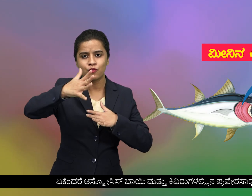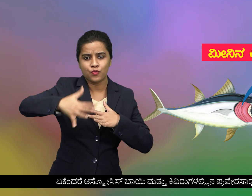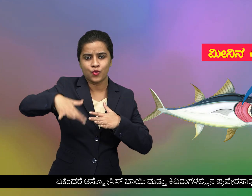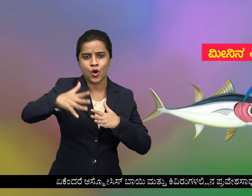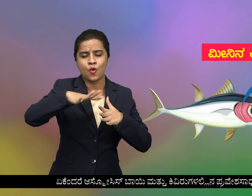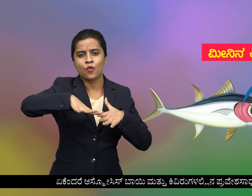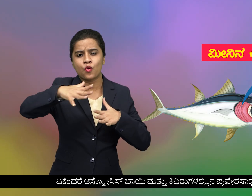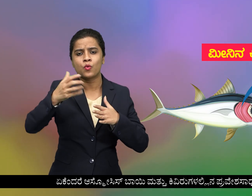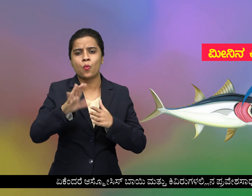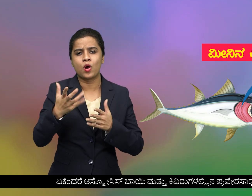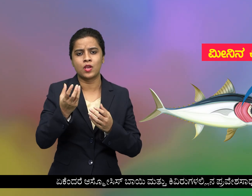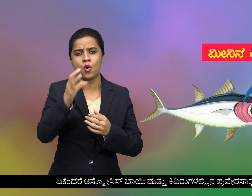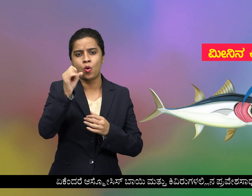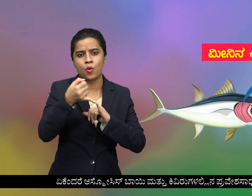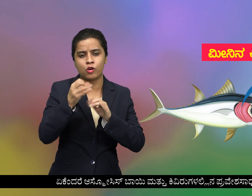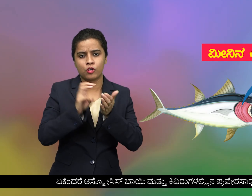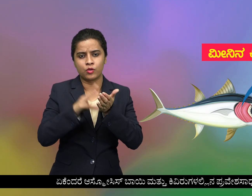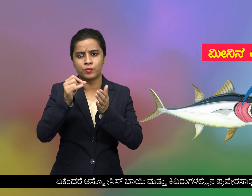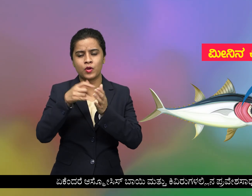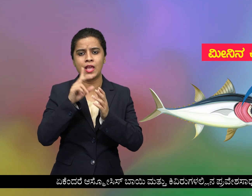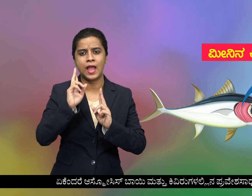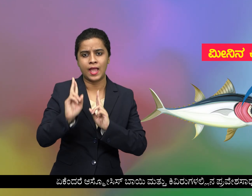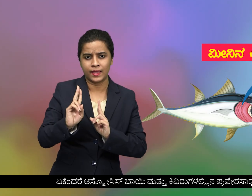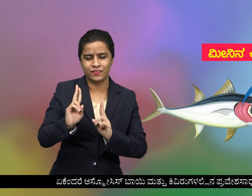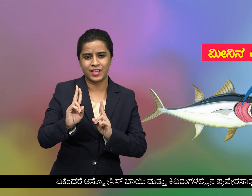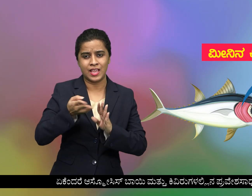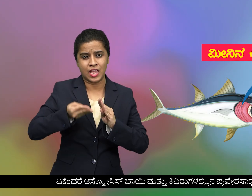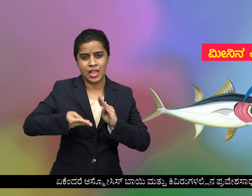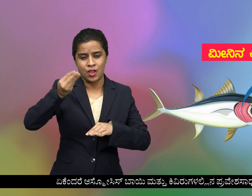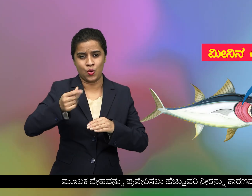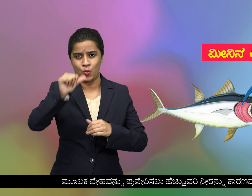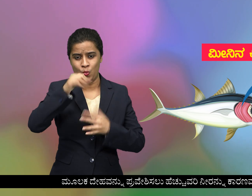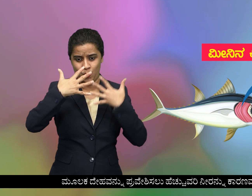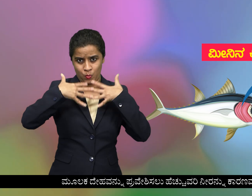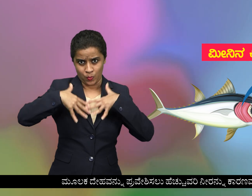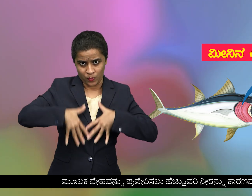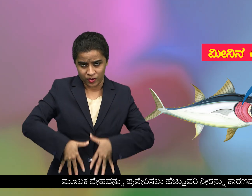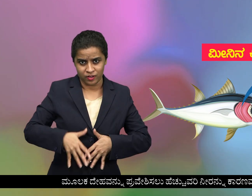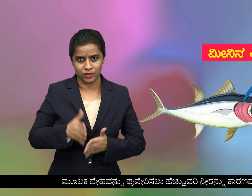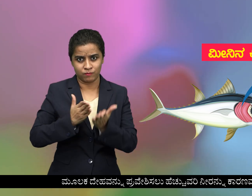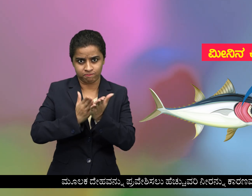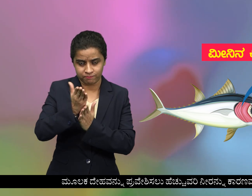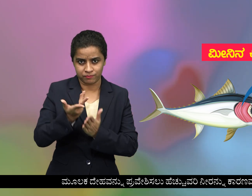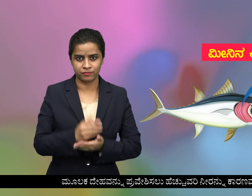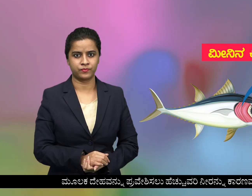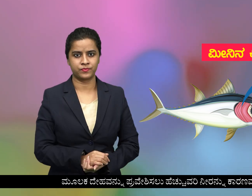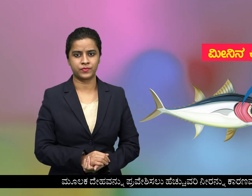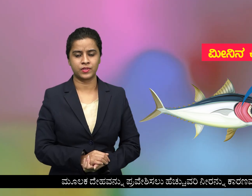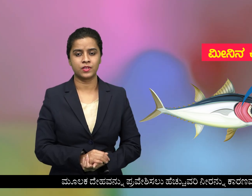ಏಕೆಂದರೆ ಆಸ್ಮೋಸಿಸ್ ಬಾಯಿ ಮತ್ತು ಕಿವಿರುಗಳಲ್ಲಿನ ಪ್ರವೇಶ ಸಾಧ್ಯ ಪೊರೆಗಳ ಮೂಲಕ ದೇಹವನ್ನ ಪ್ರವೇಶಿಸಲು ಹೆಚ್ಚುವರಿ ನೀರು